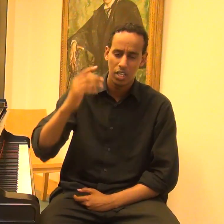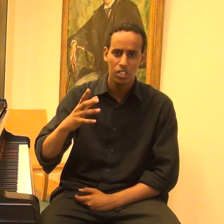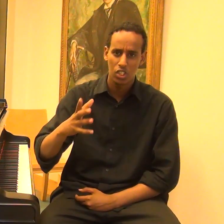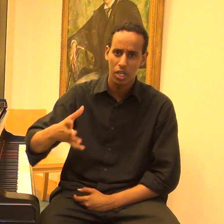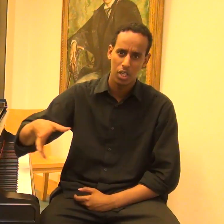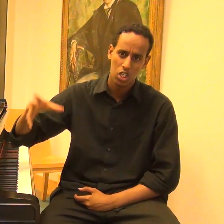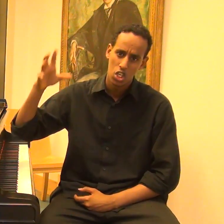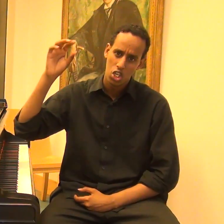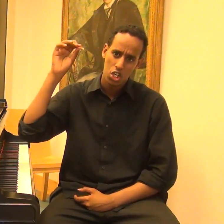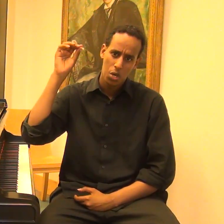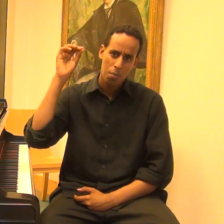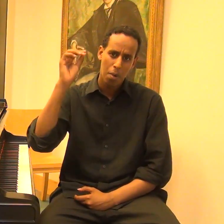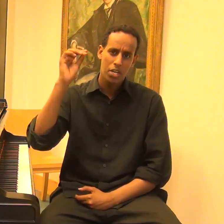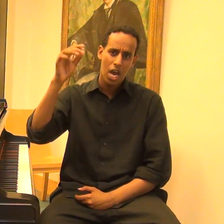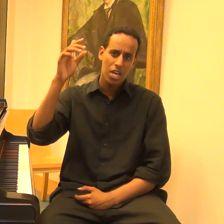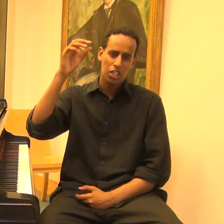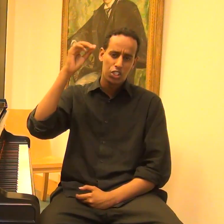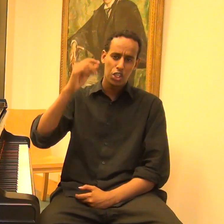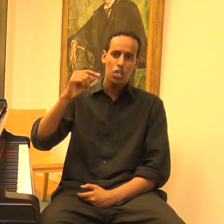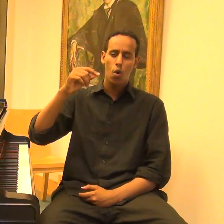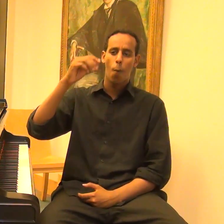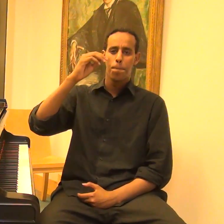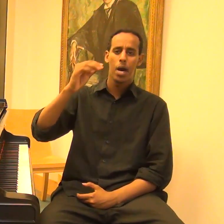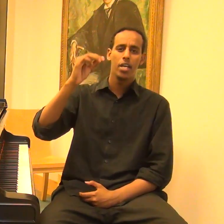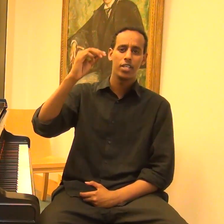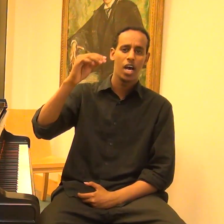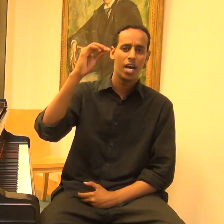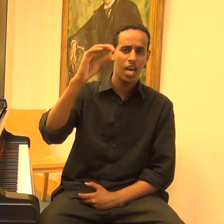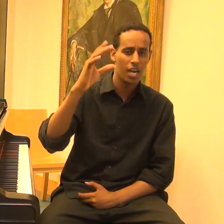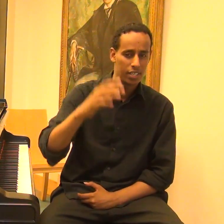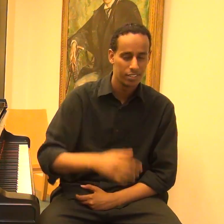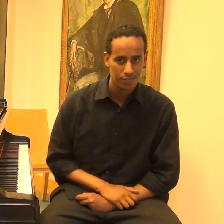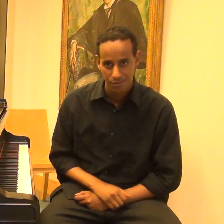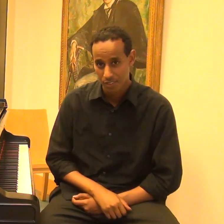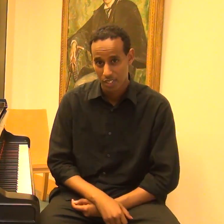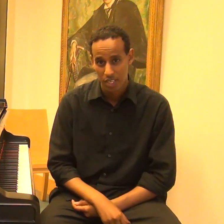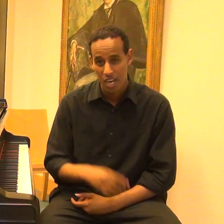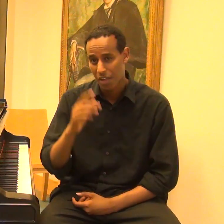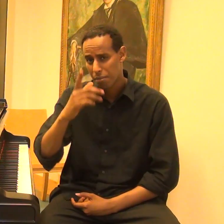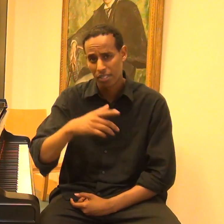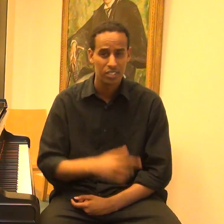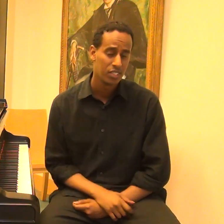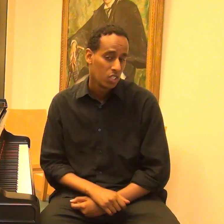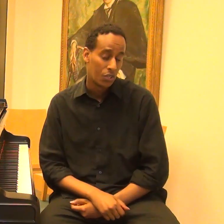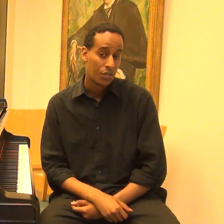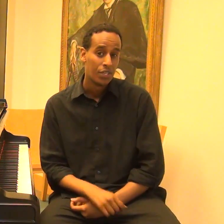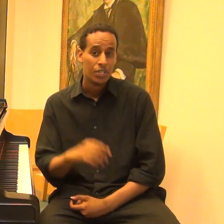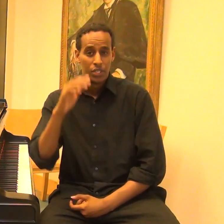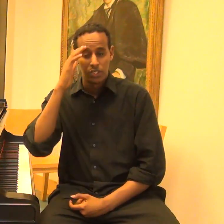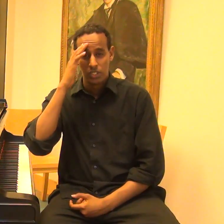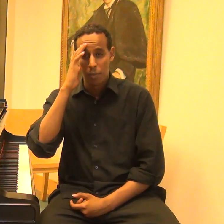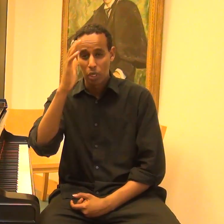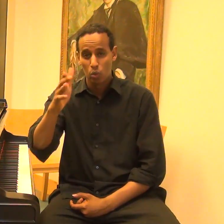entre maidana chino maidana adem te mando un